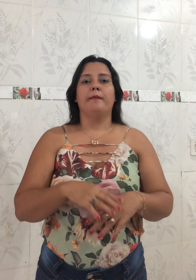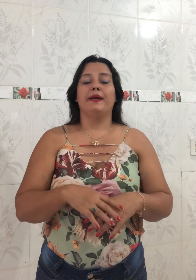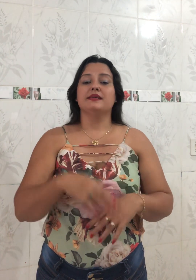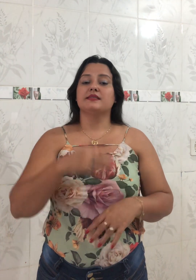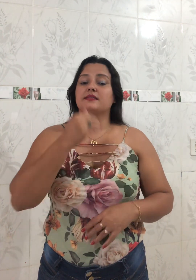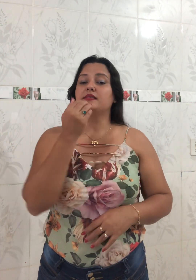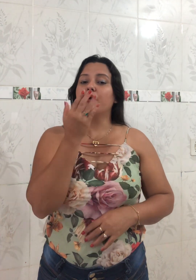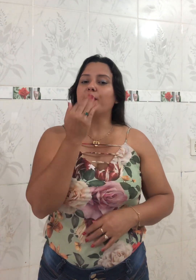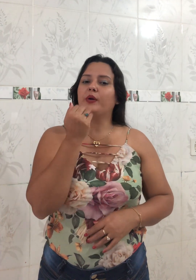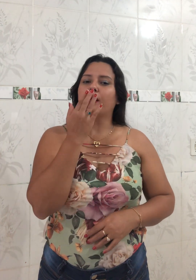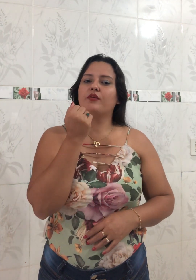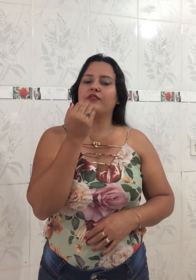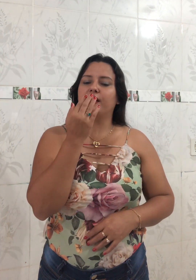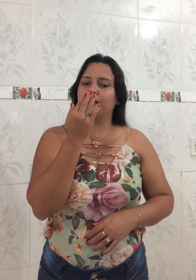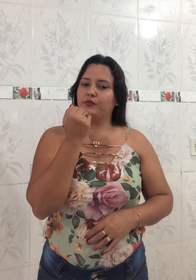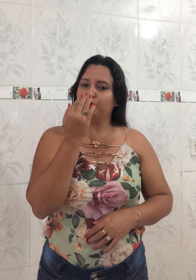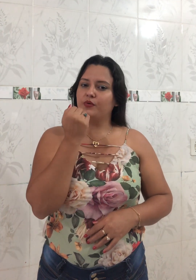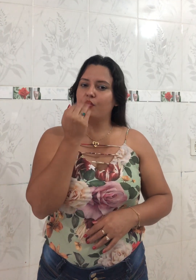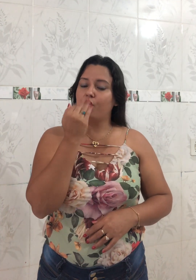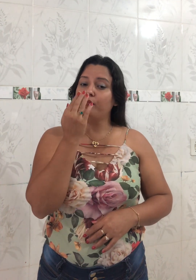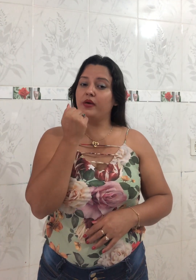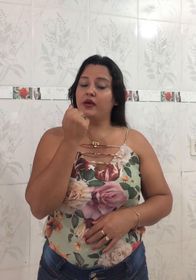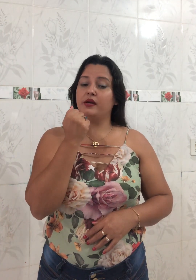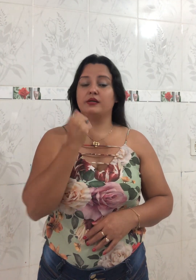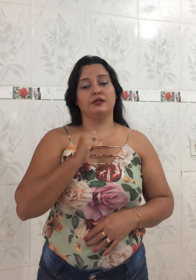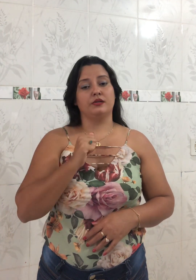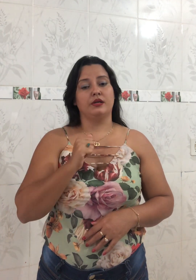Mas se eu colocar o verbo comer